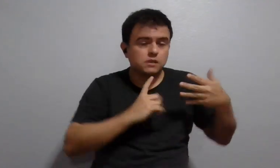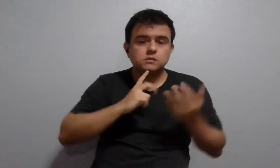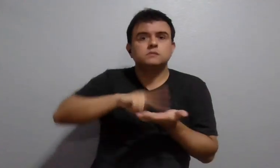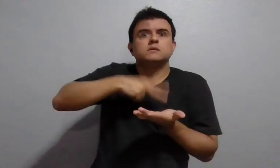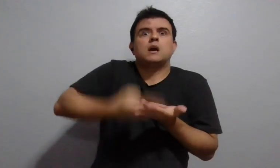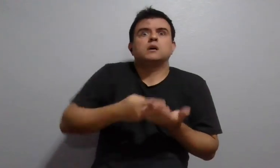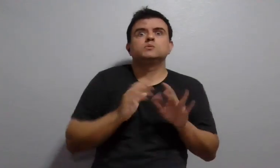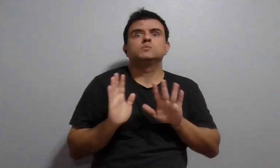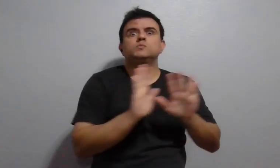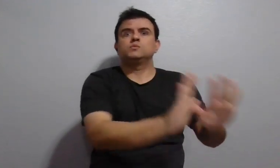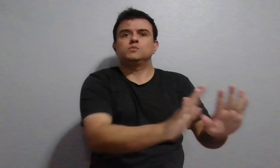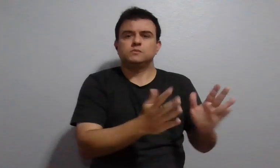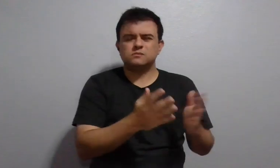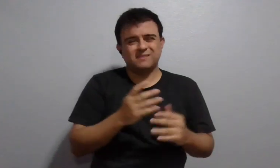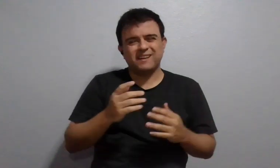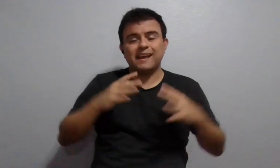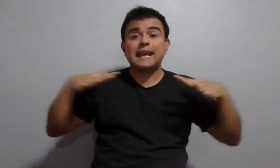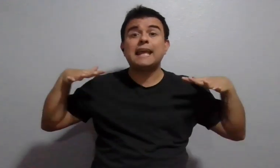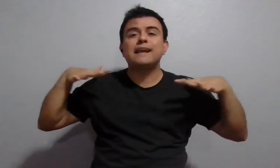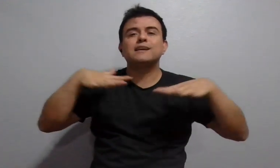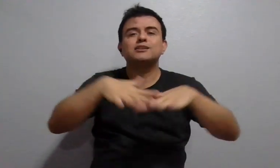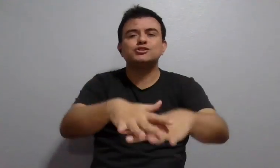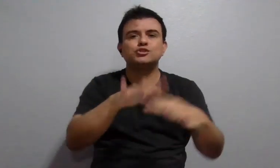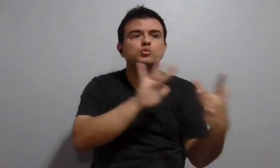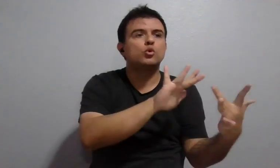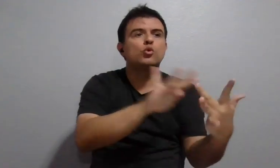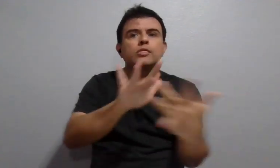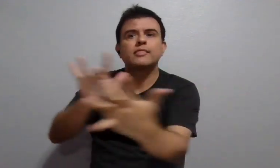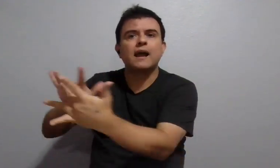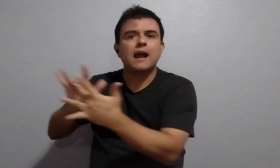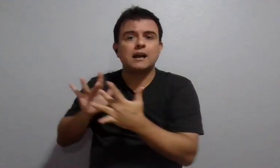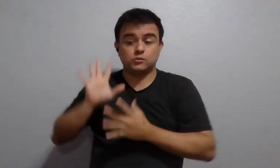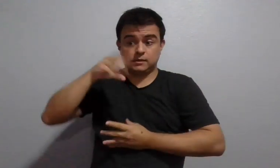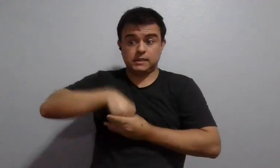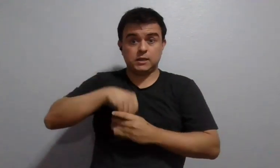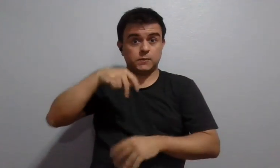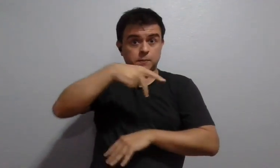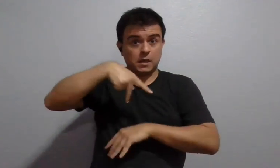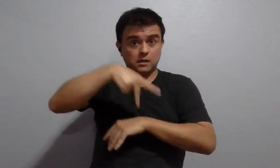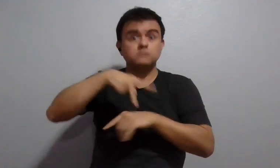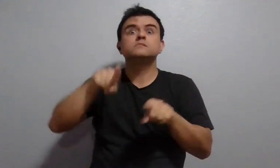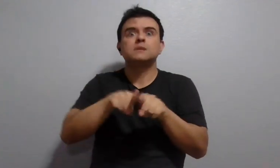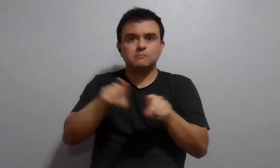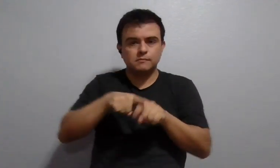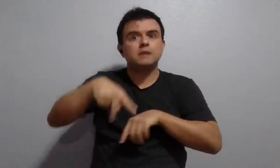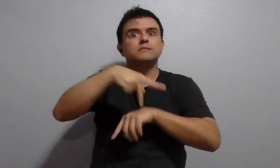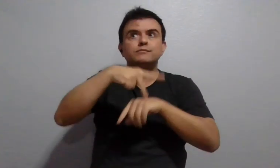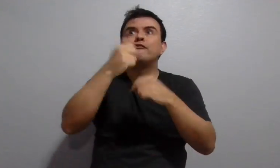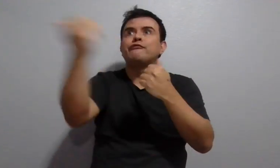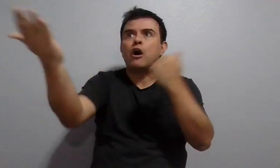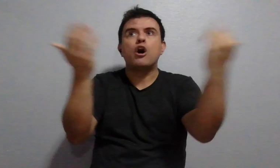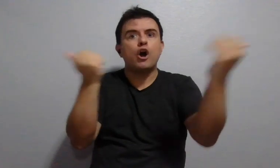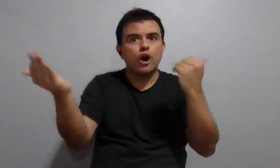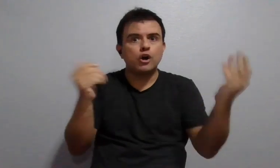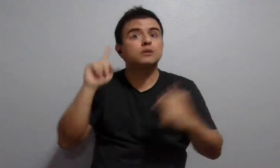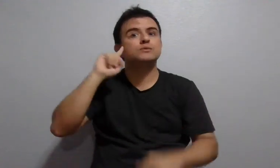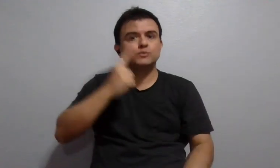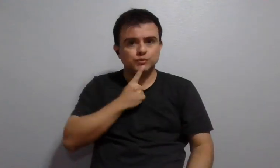uma rede, não é só uma rede dentro do país, mas também fora do país, entre pessoas surdas e pessoas ouvintes. Então isso que é o